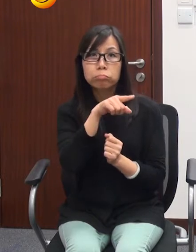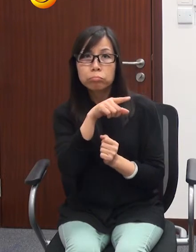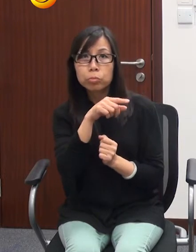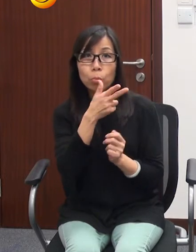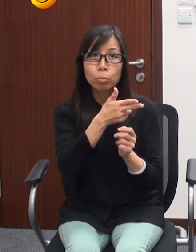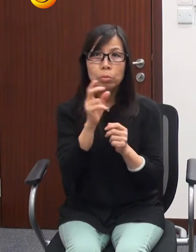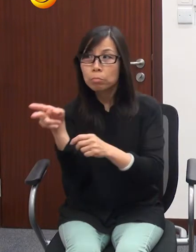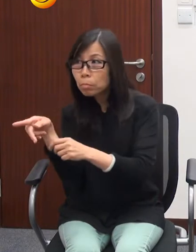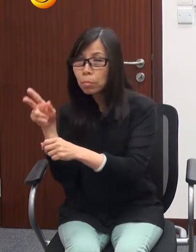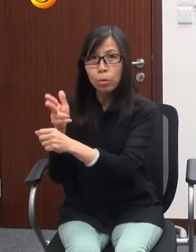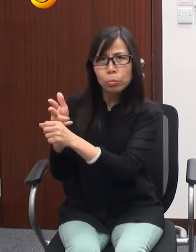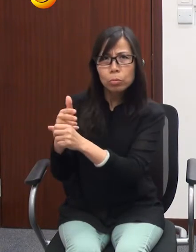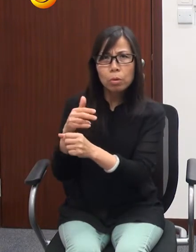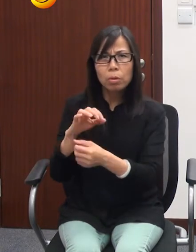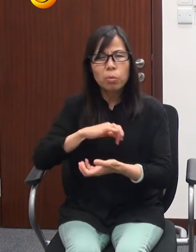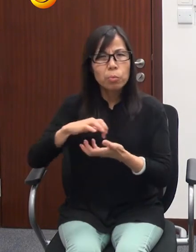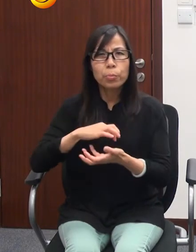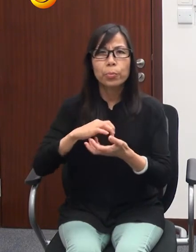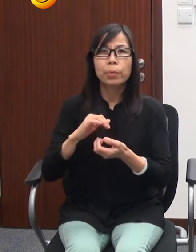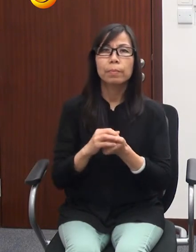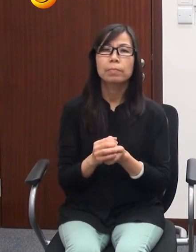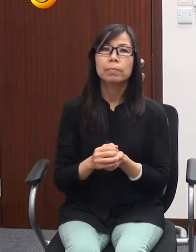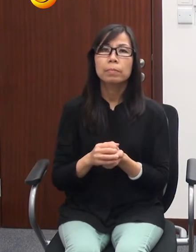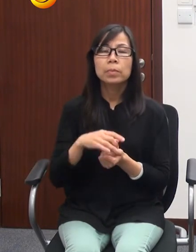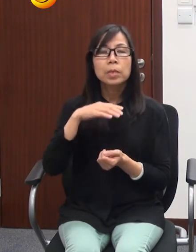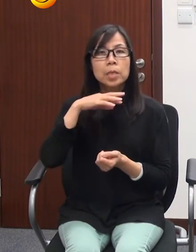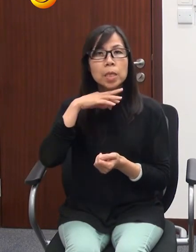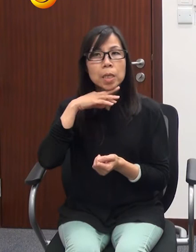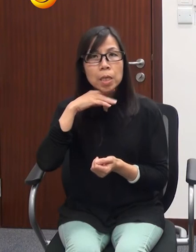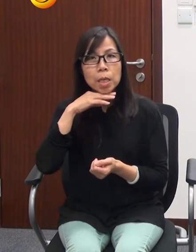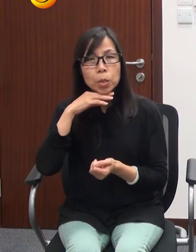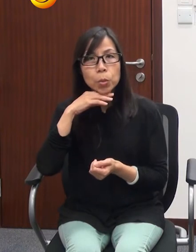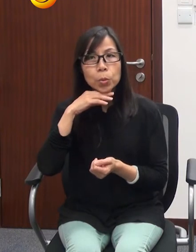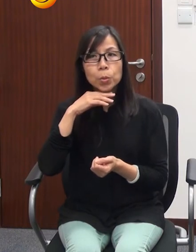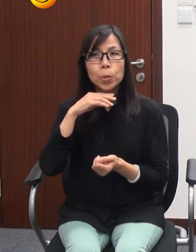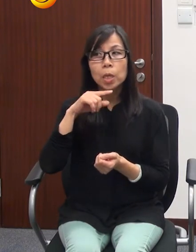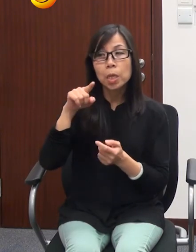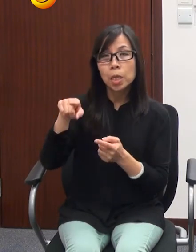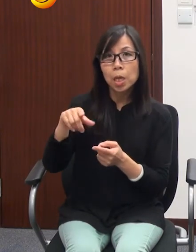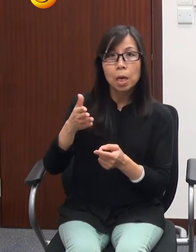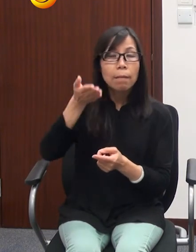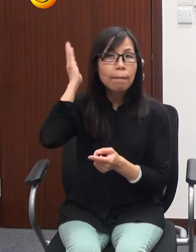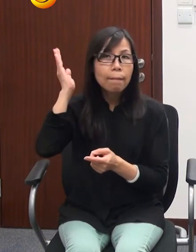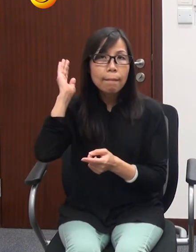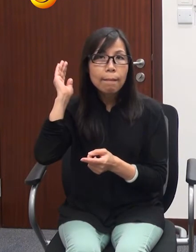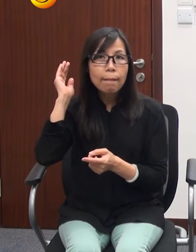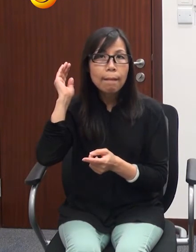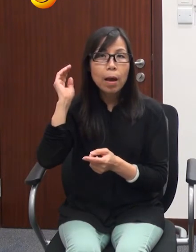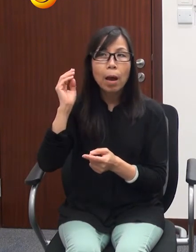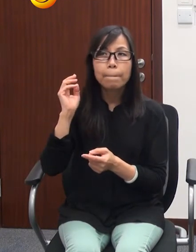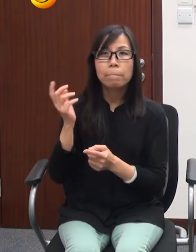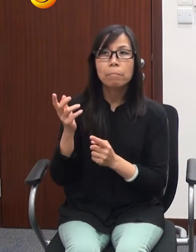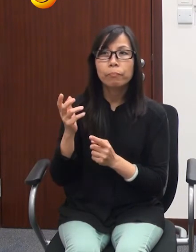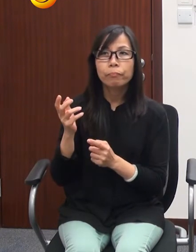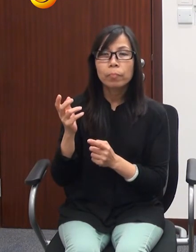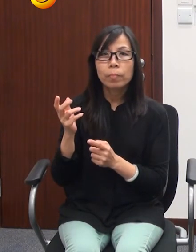都係一個 response 嚟嘅，即係譬如而家話，如果盧寵物 呢班人唔係搞話等埋 副校啦，